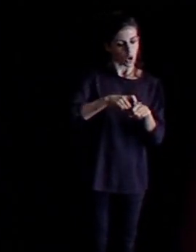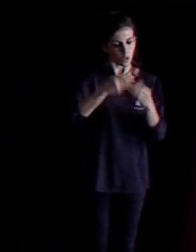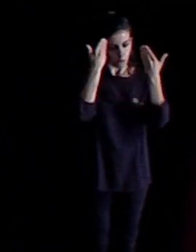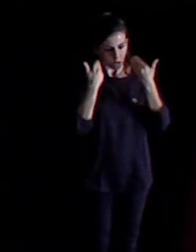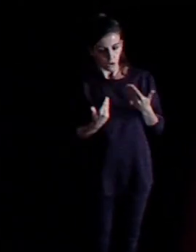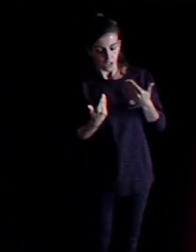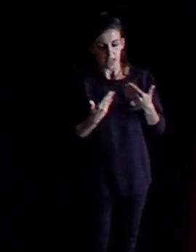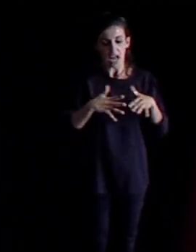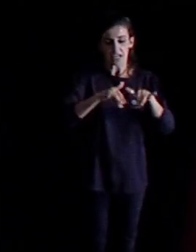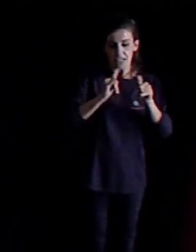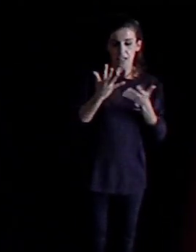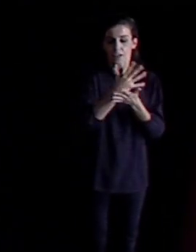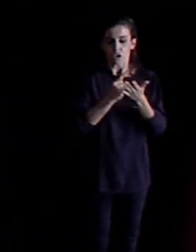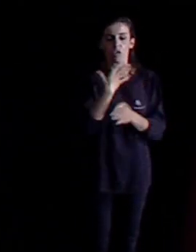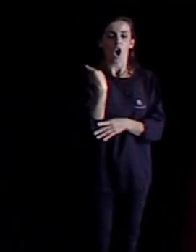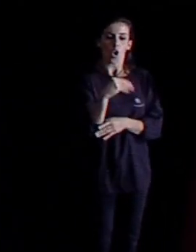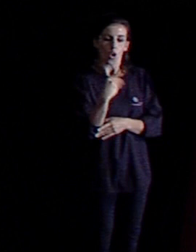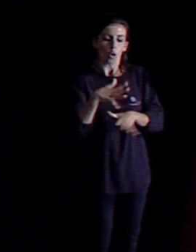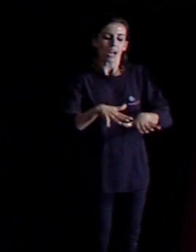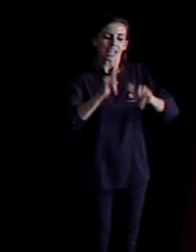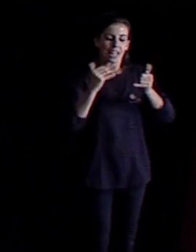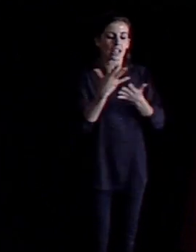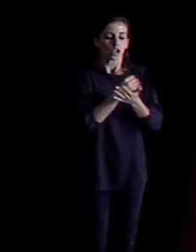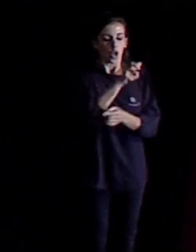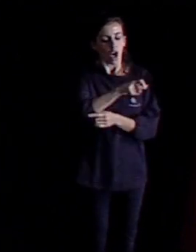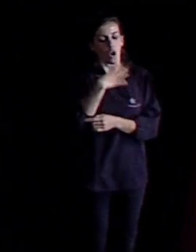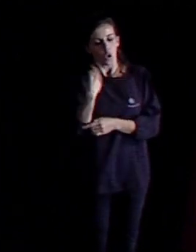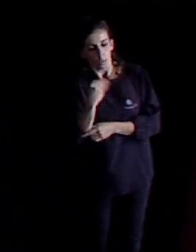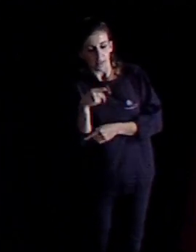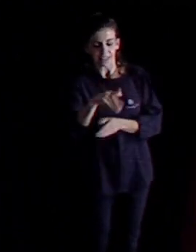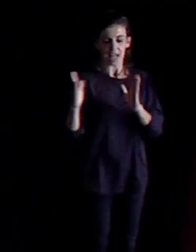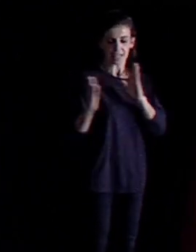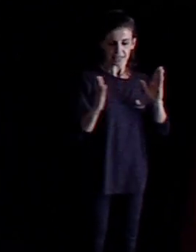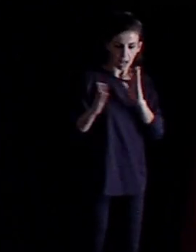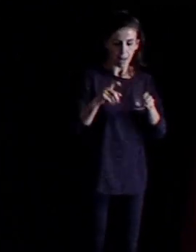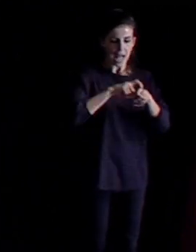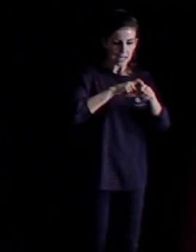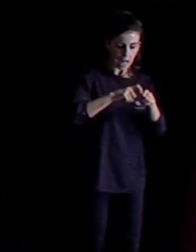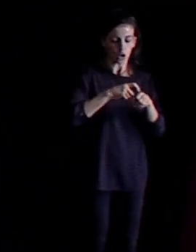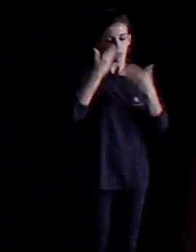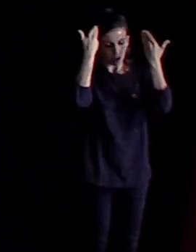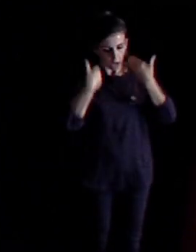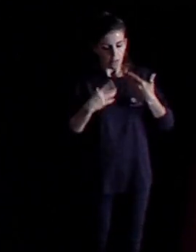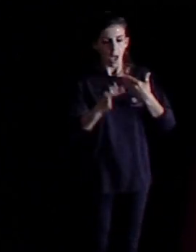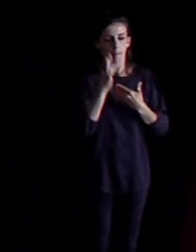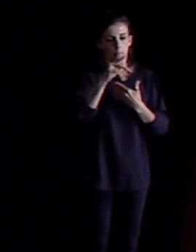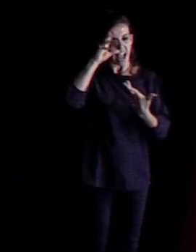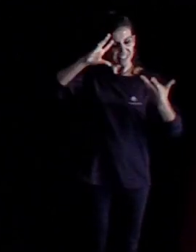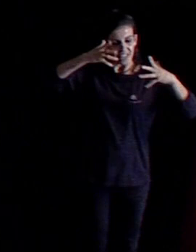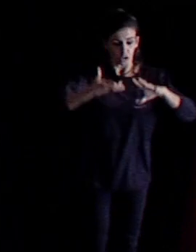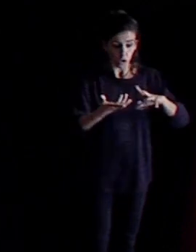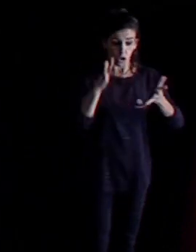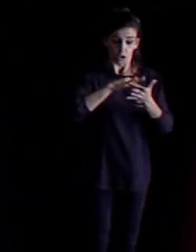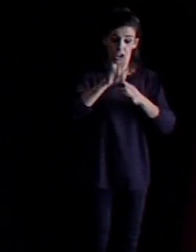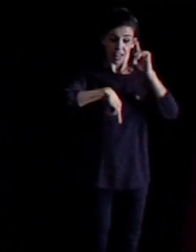en esa etapa de riesgo, ni todo adolescente en esa etapa de riesgo con rasgos de personalidad de búsqueda de novedad y que tenga un trastorno de conducta va a